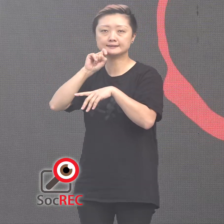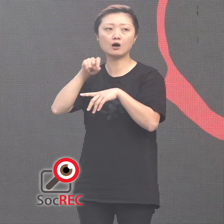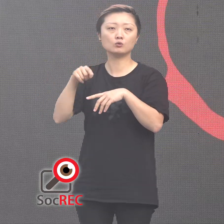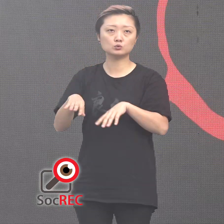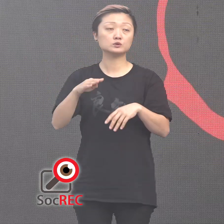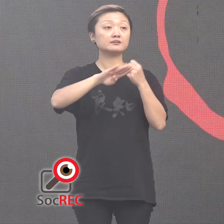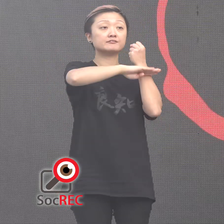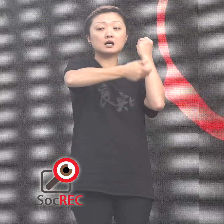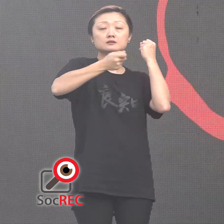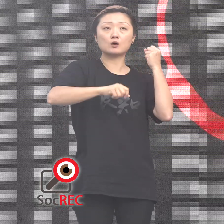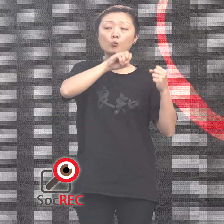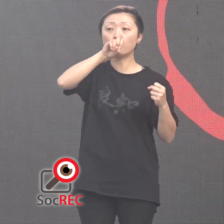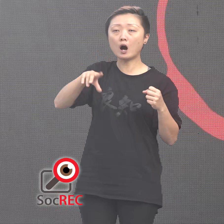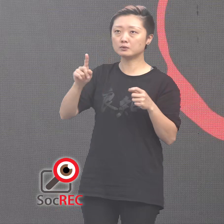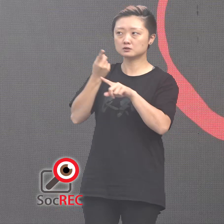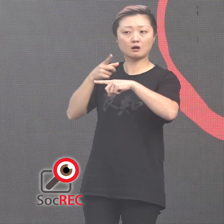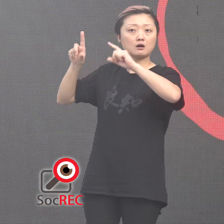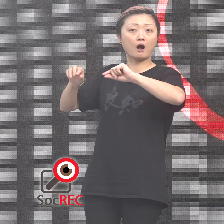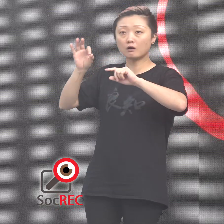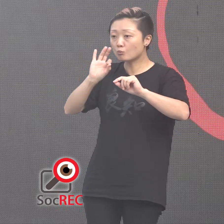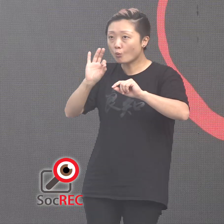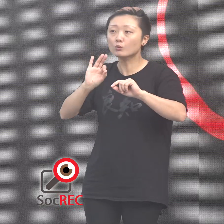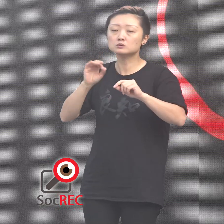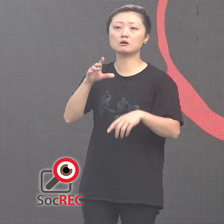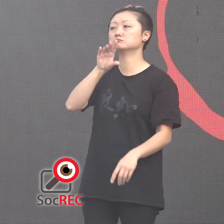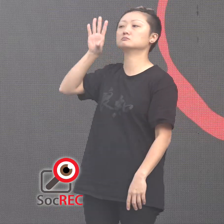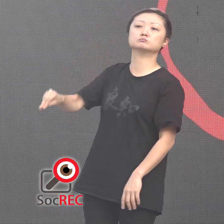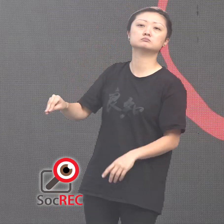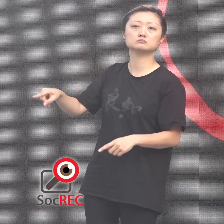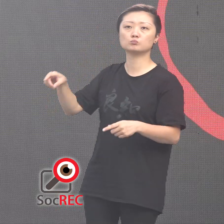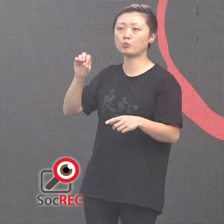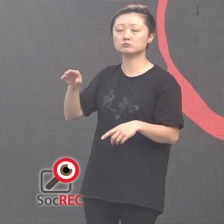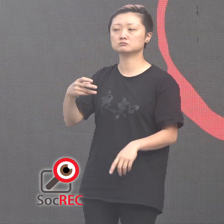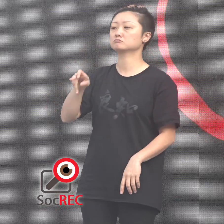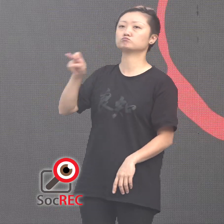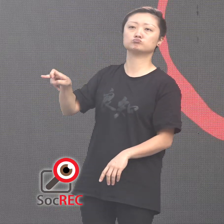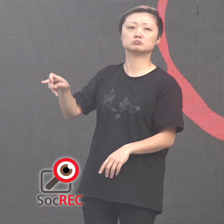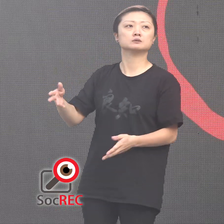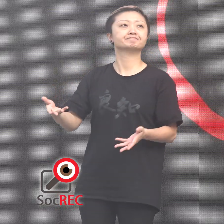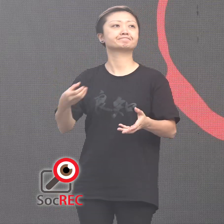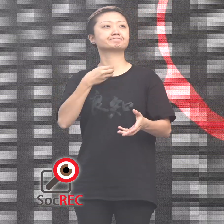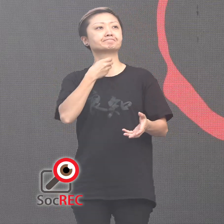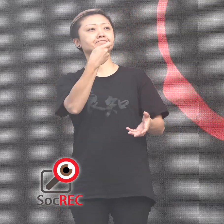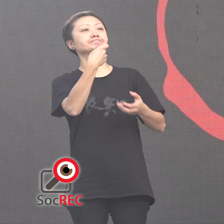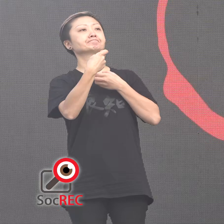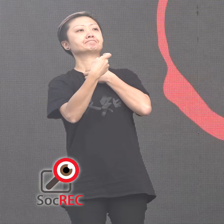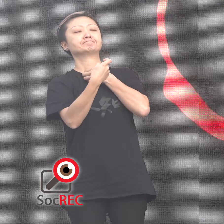字都沒有說，完全沒有解釋理由的情況之下，就拒絕了我們的申請。